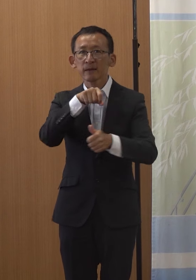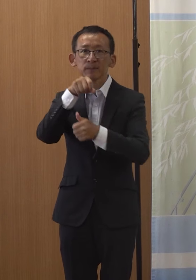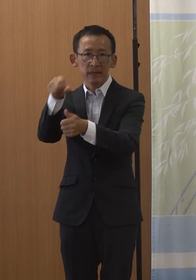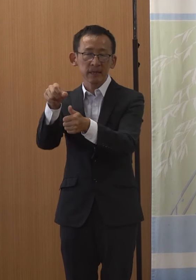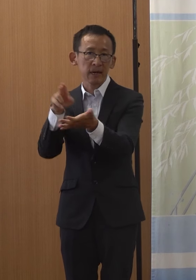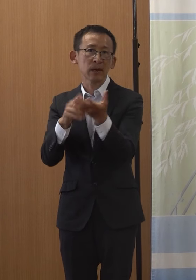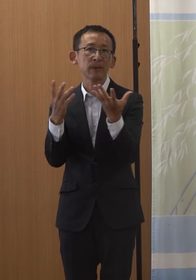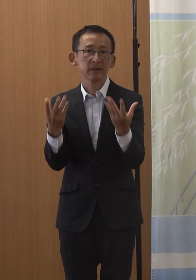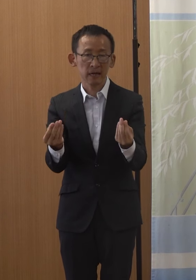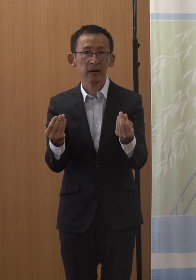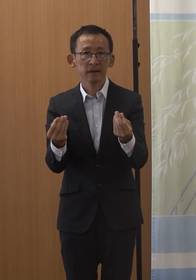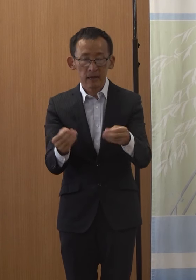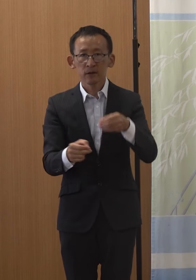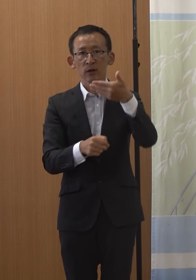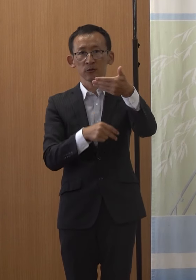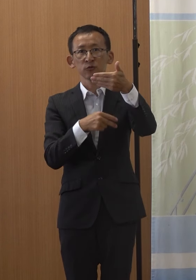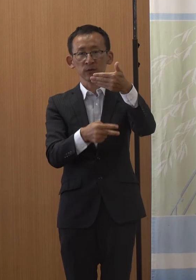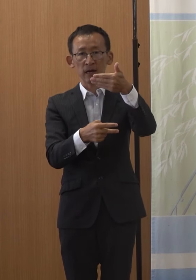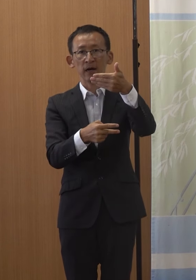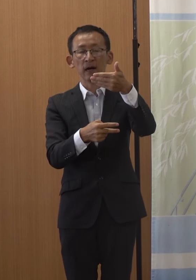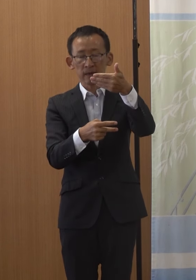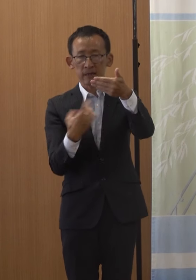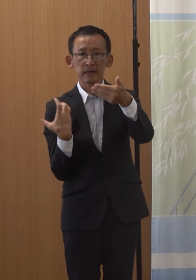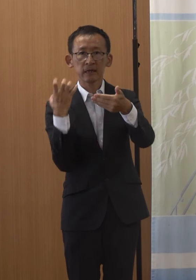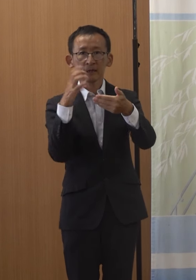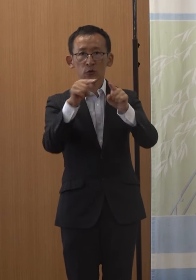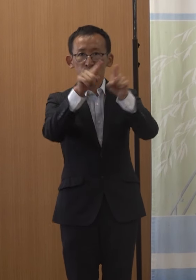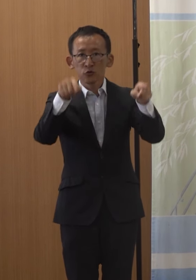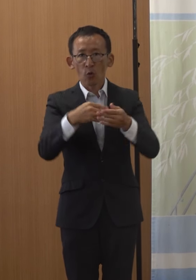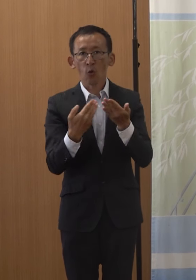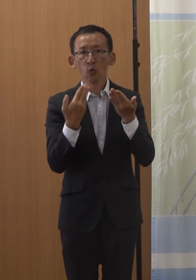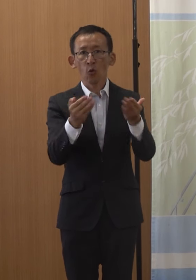を9月2日月曜日に行います。